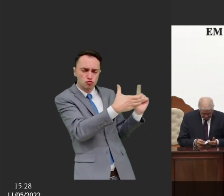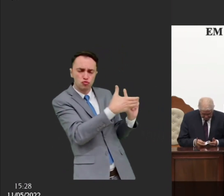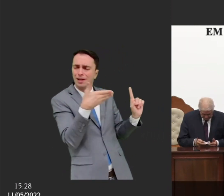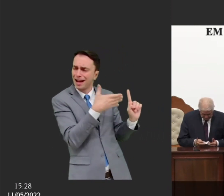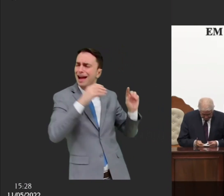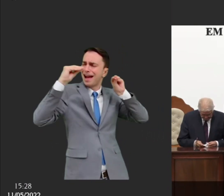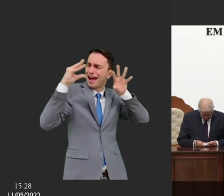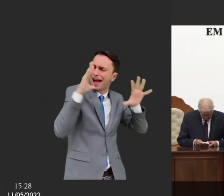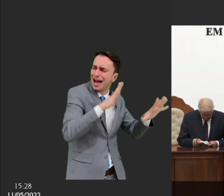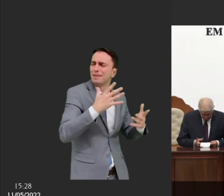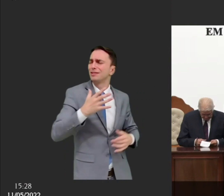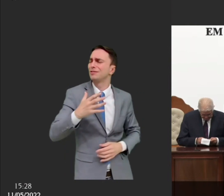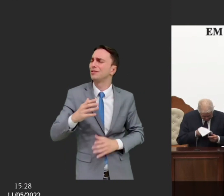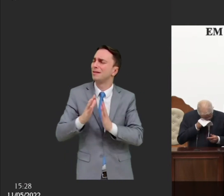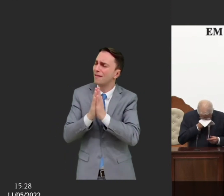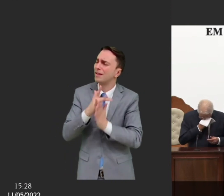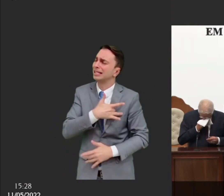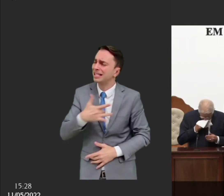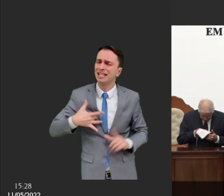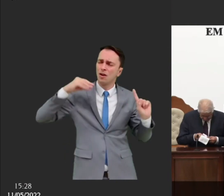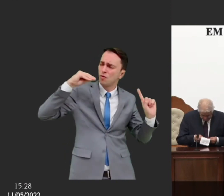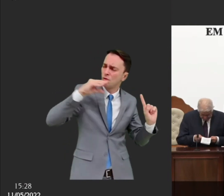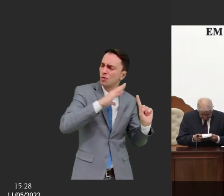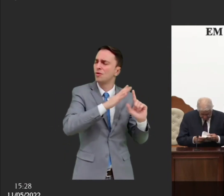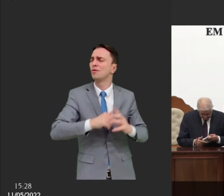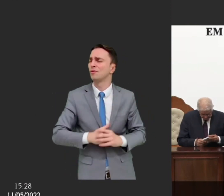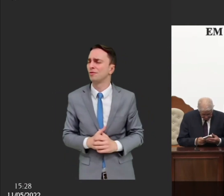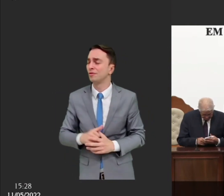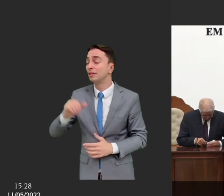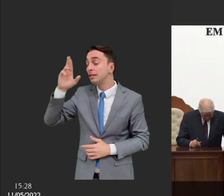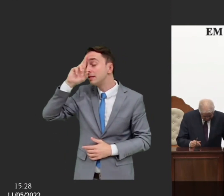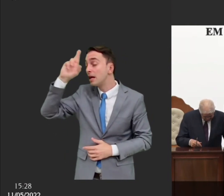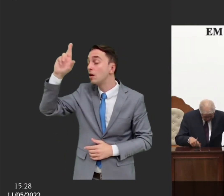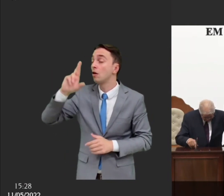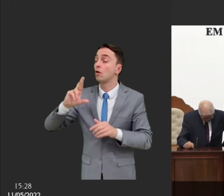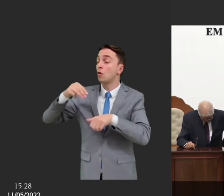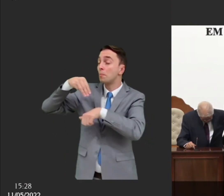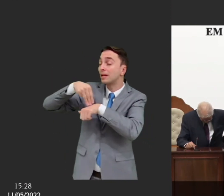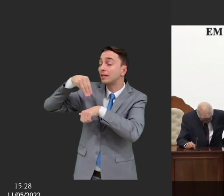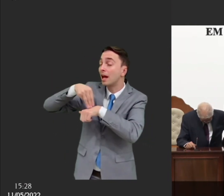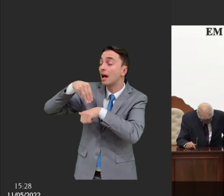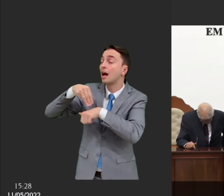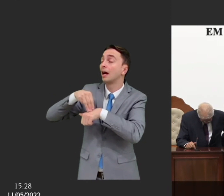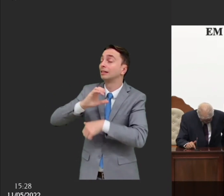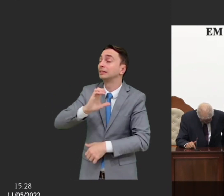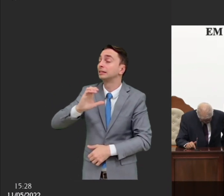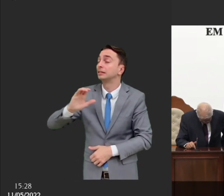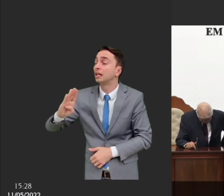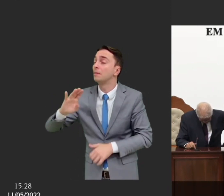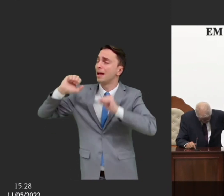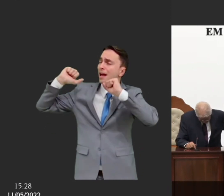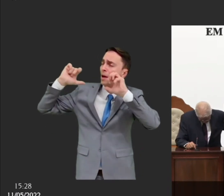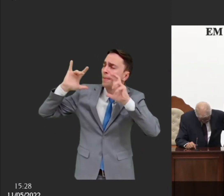sua casa e família também. Bendito é o teu nome. Abençoe o ministério da tua obra. Bendito é o teu nome,